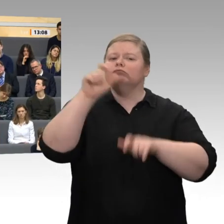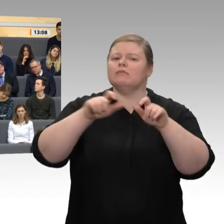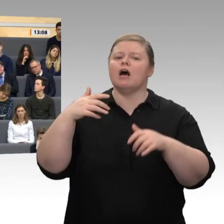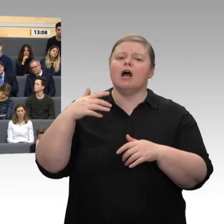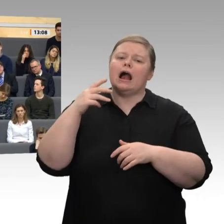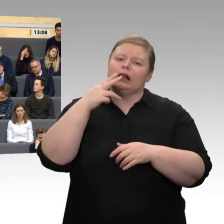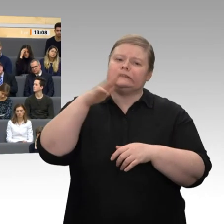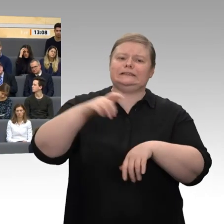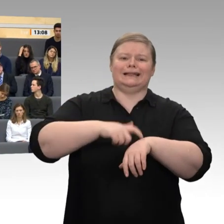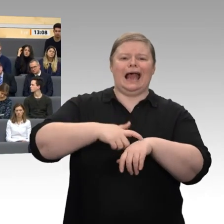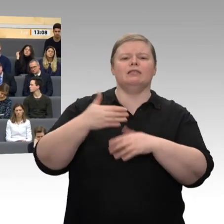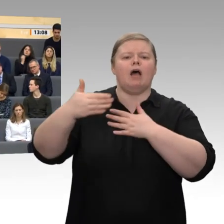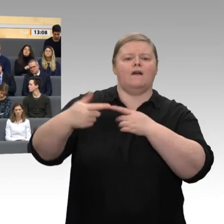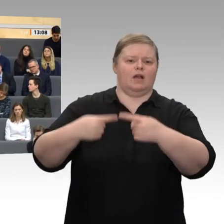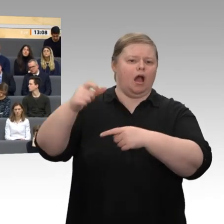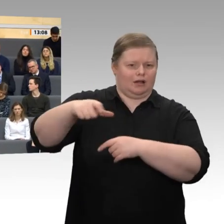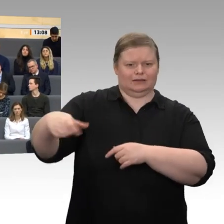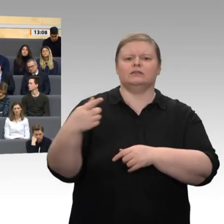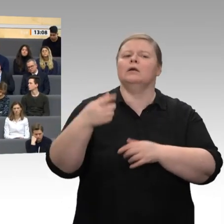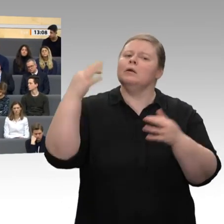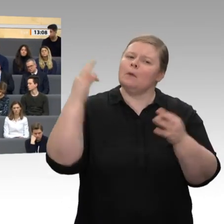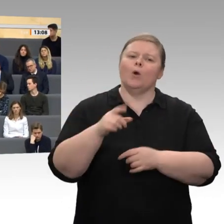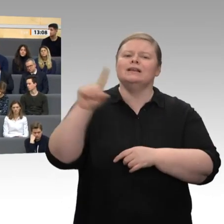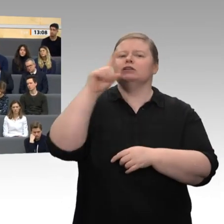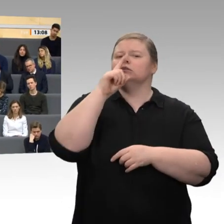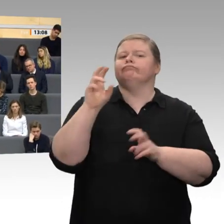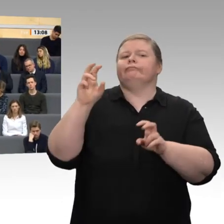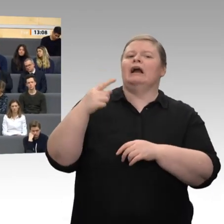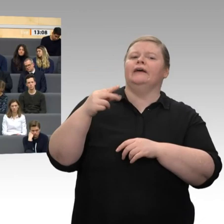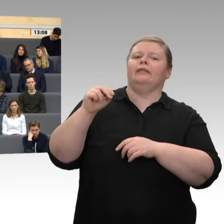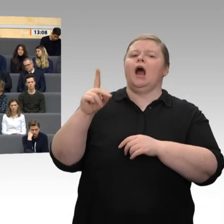Deutschland ist in der Bringschuld. Es muss Wiedergutmachung leisten,